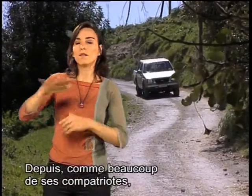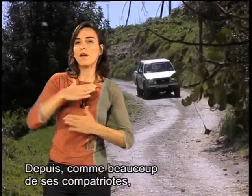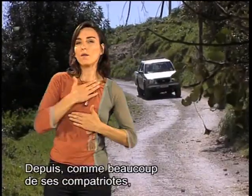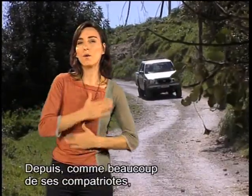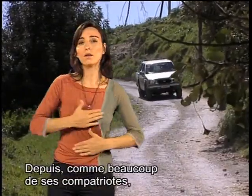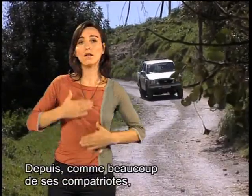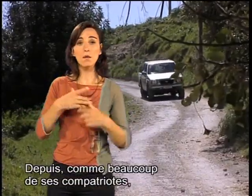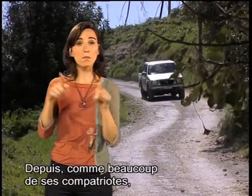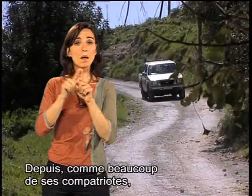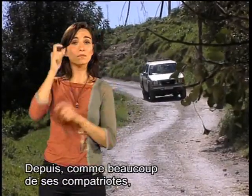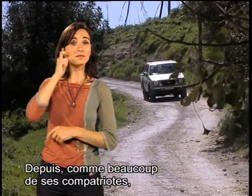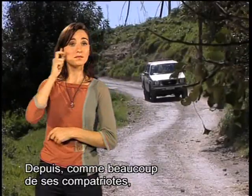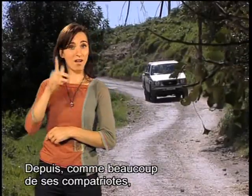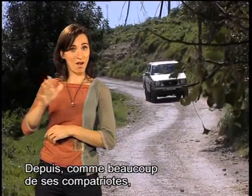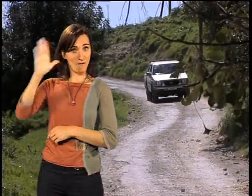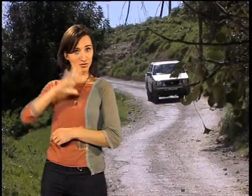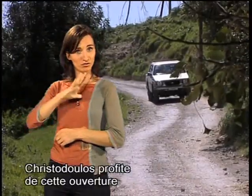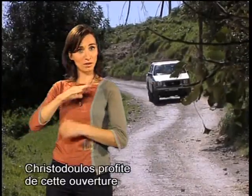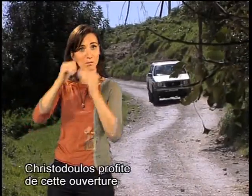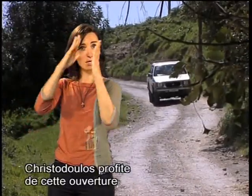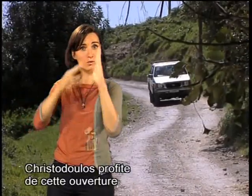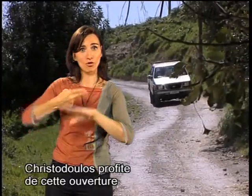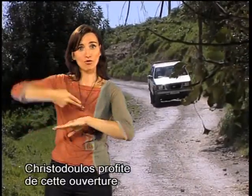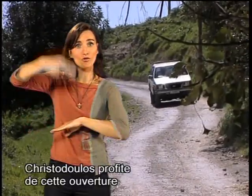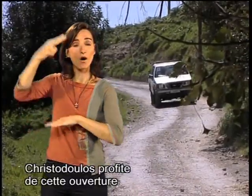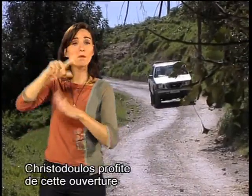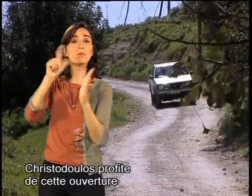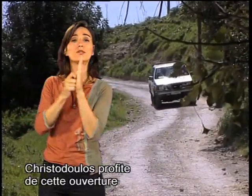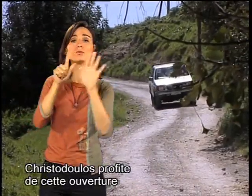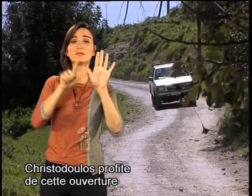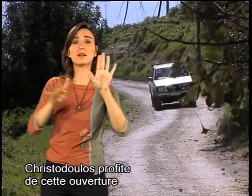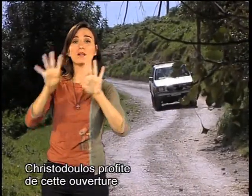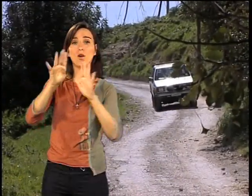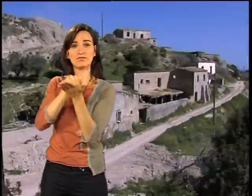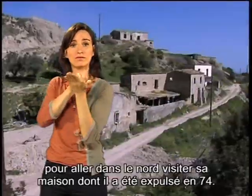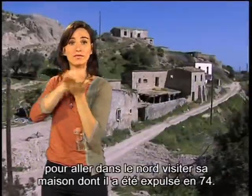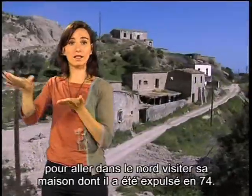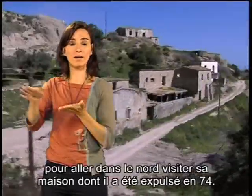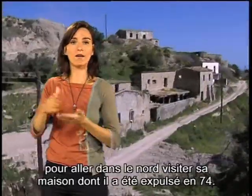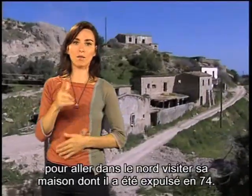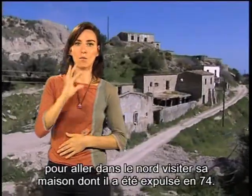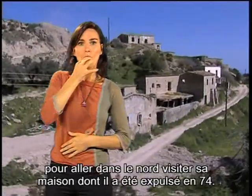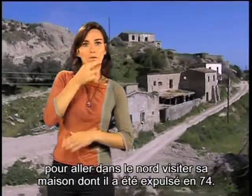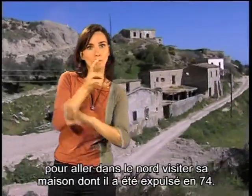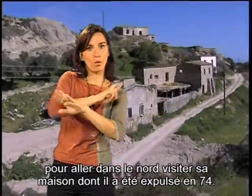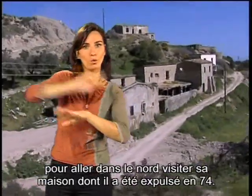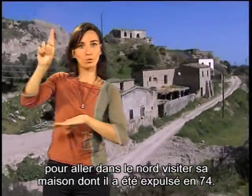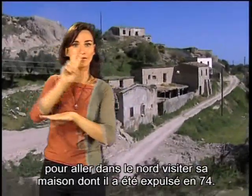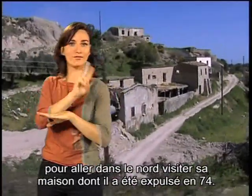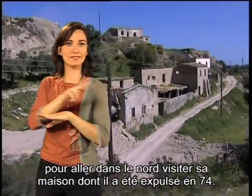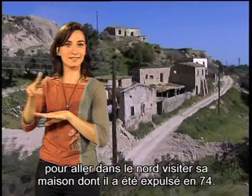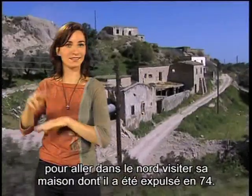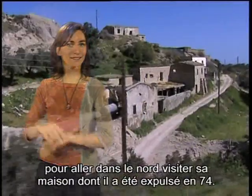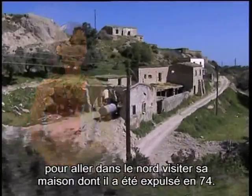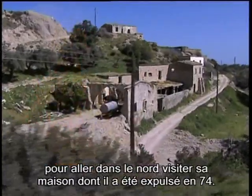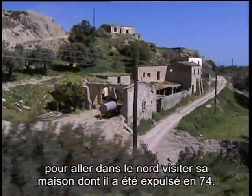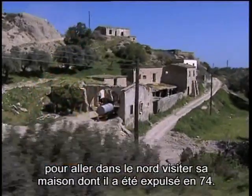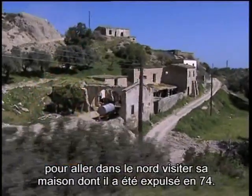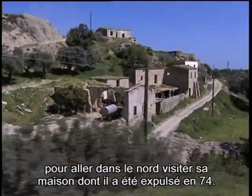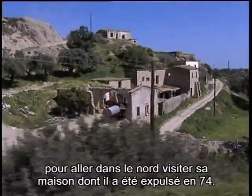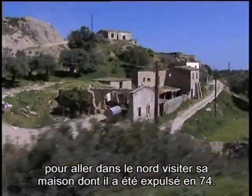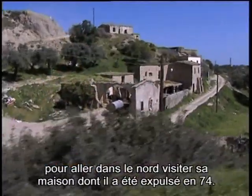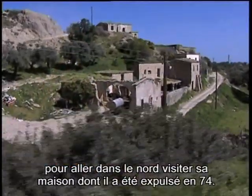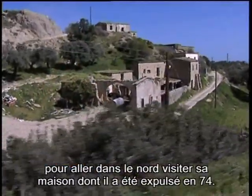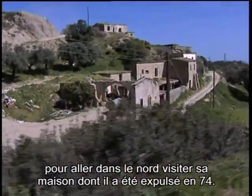Depuis, comme bon nombre de ses compatriotes, Christodoulos profite de cette ouverture pour aller dans le nord de l'île, visiter sa maison dont il a été